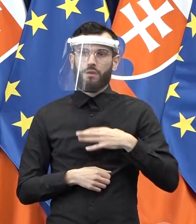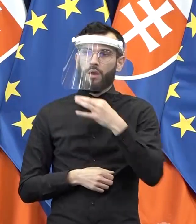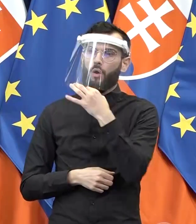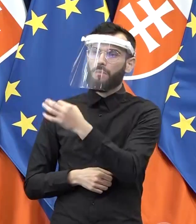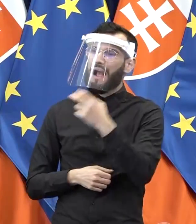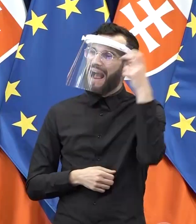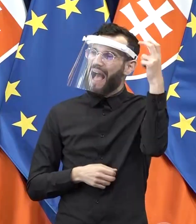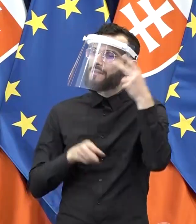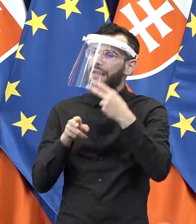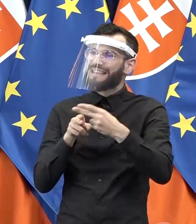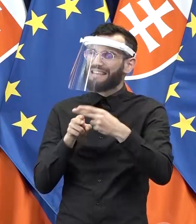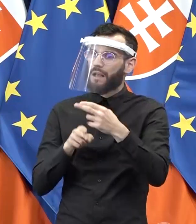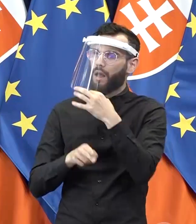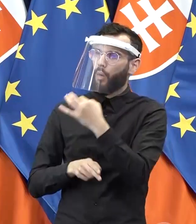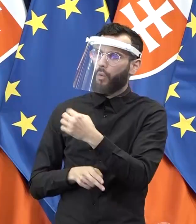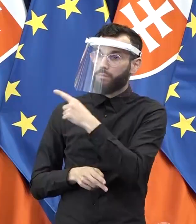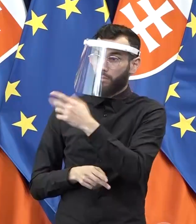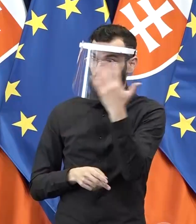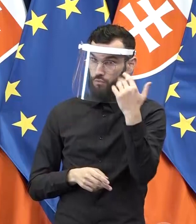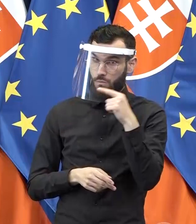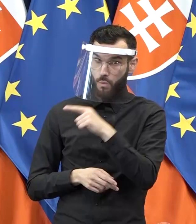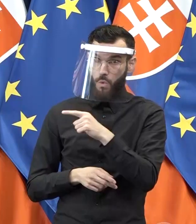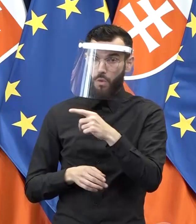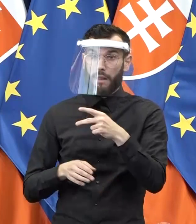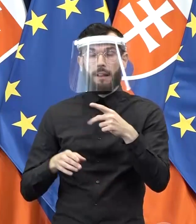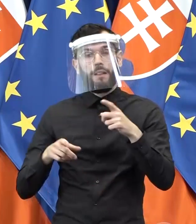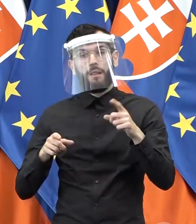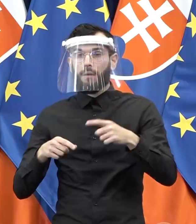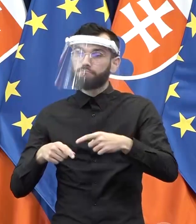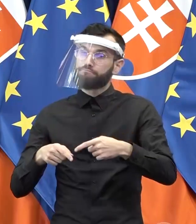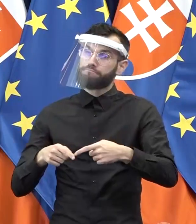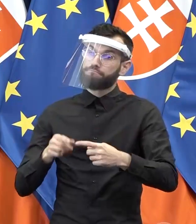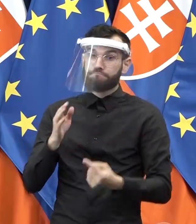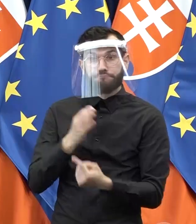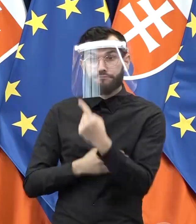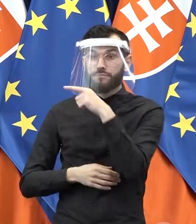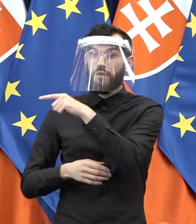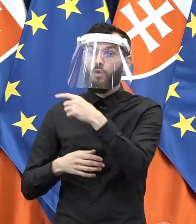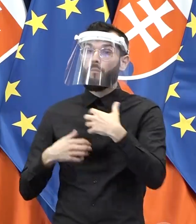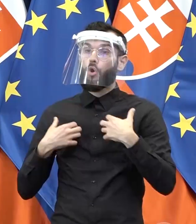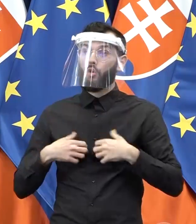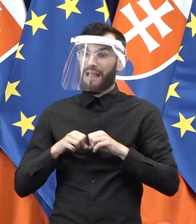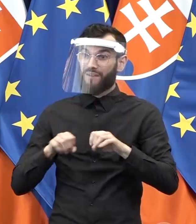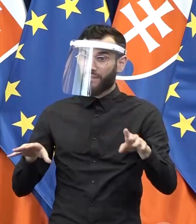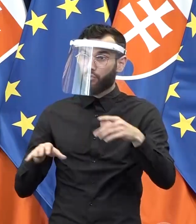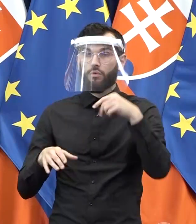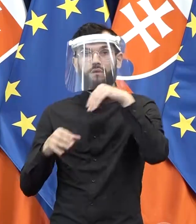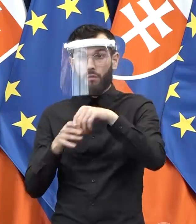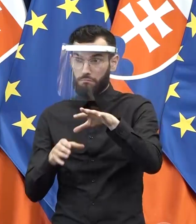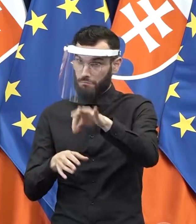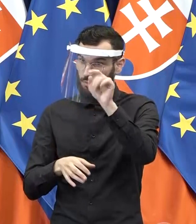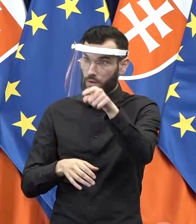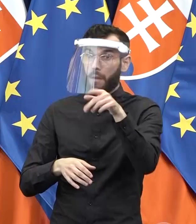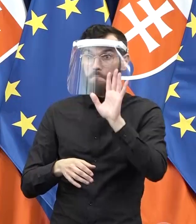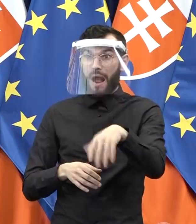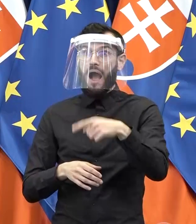pána hlavného hygienika jednu otázku, že či už ste zaznamenali prípad potvrdeného človeka s COVID-19, u ktorého neviete povedať, či